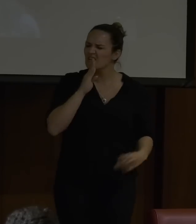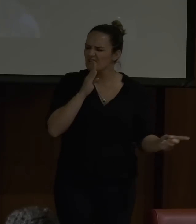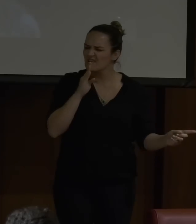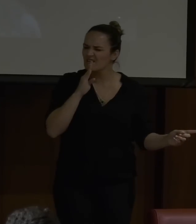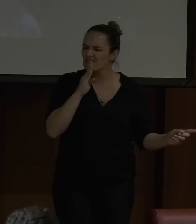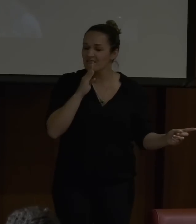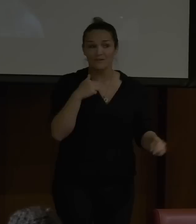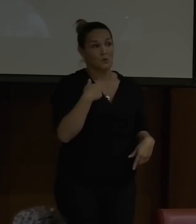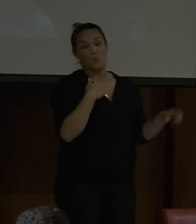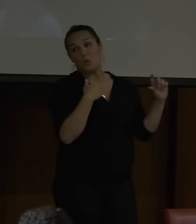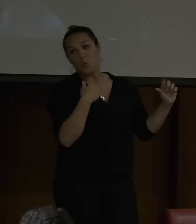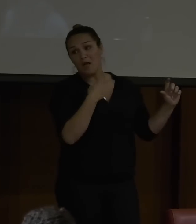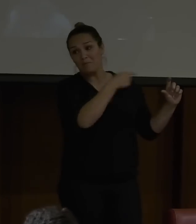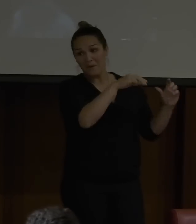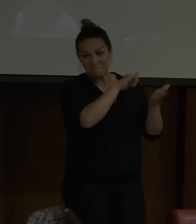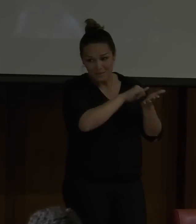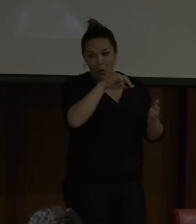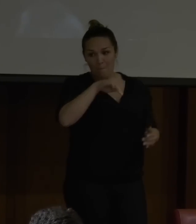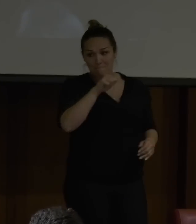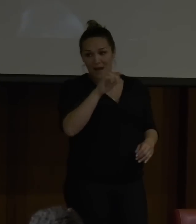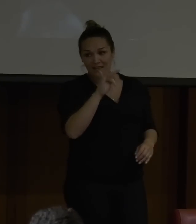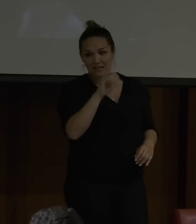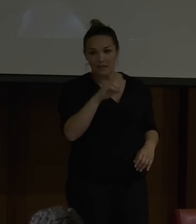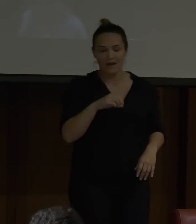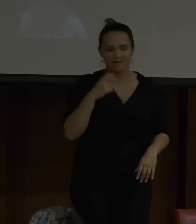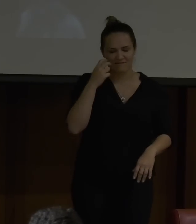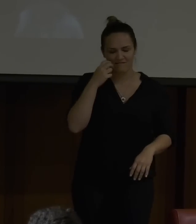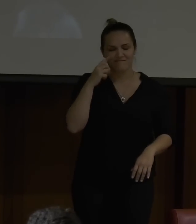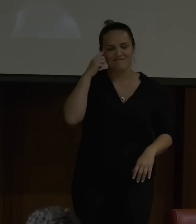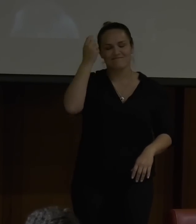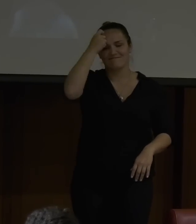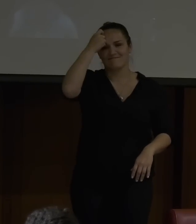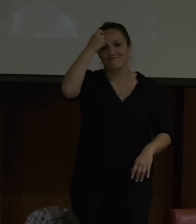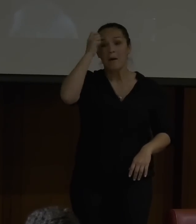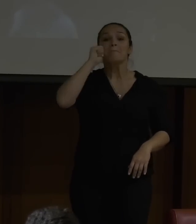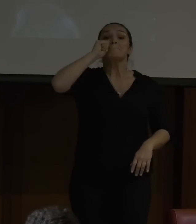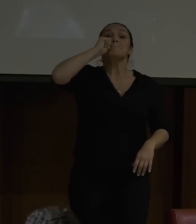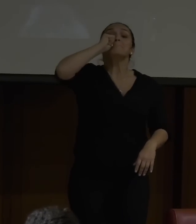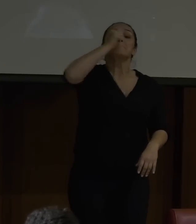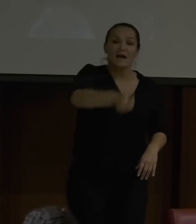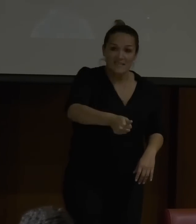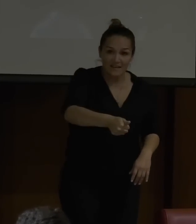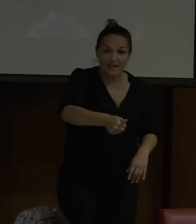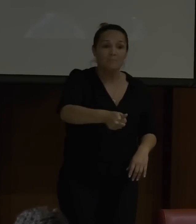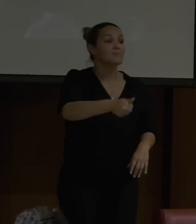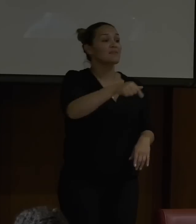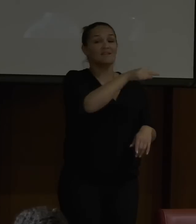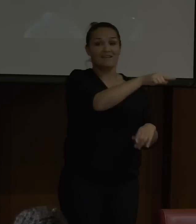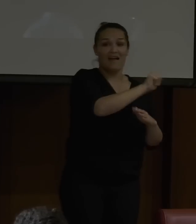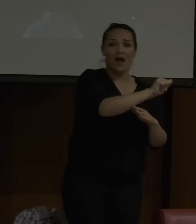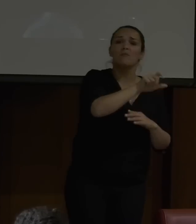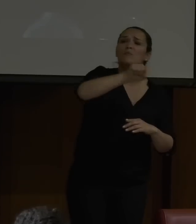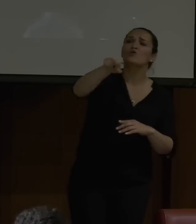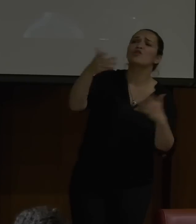Leandro. De mi cuñada, de Matilde Elina. Al día siguiente se levantó temprano y preguntó por él a la hora del desayuno. La esposa de